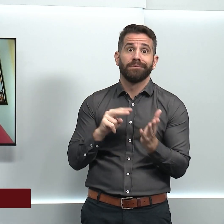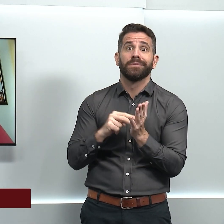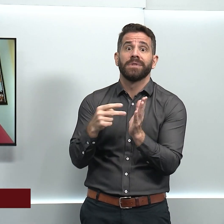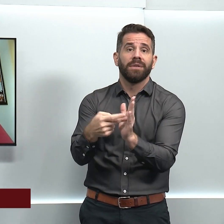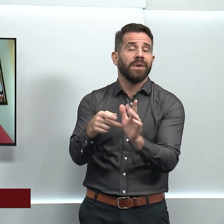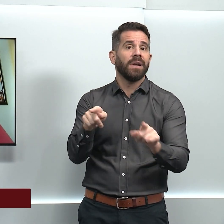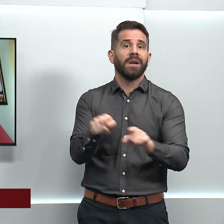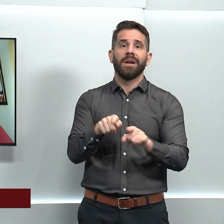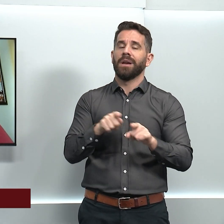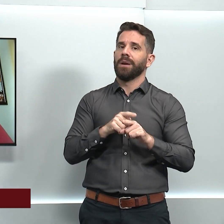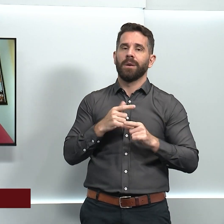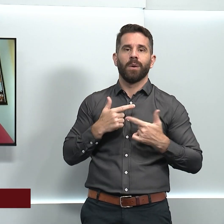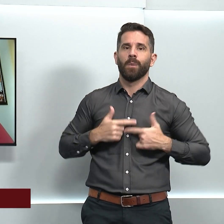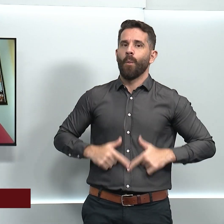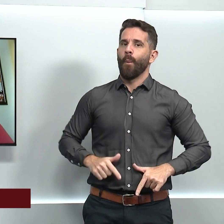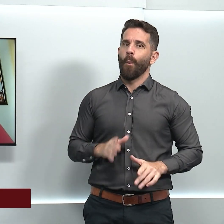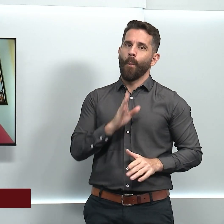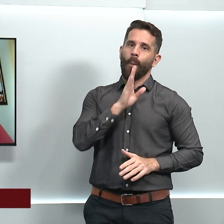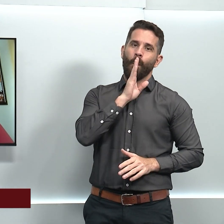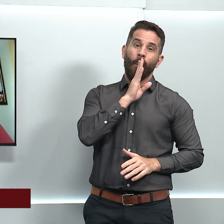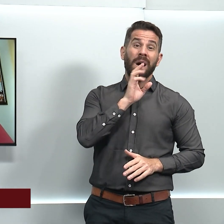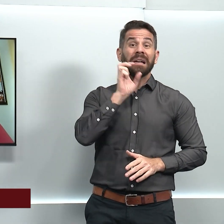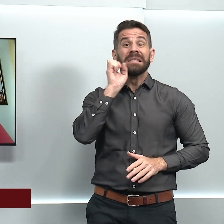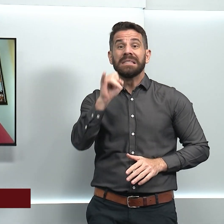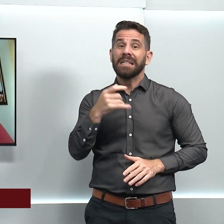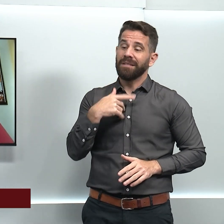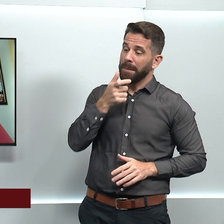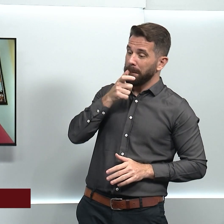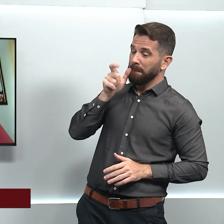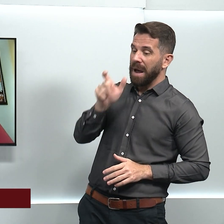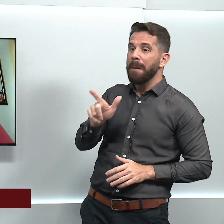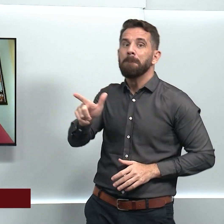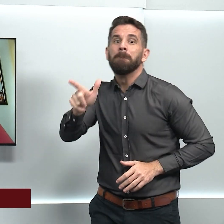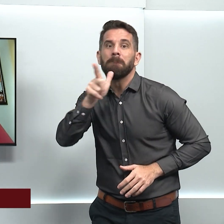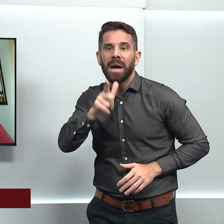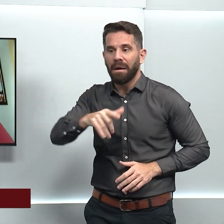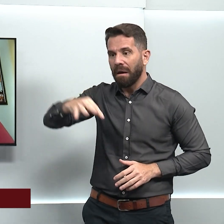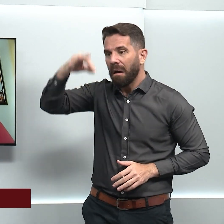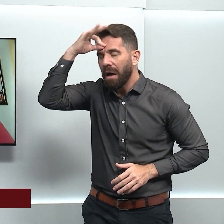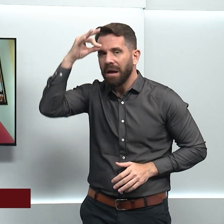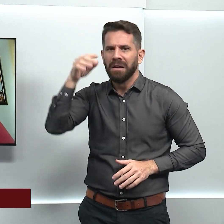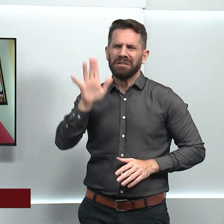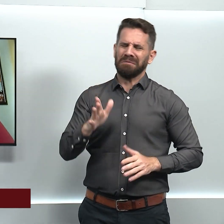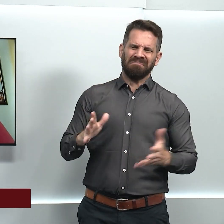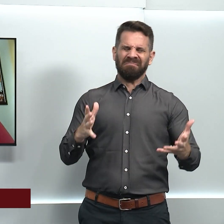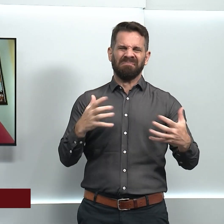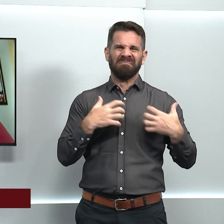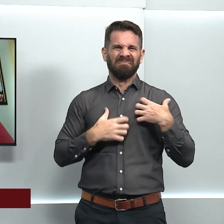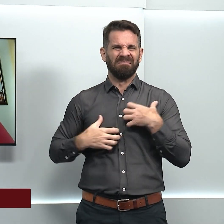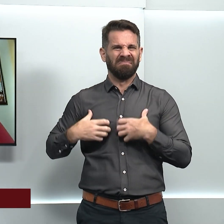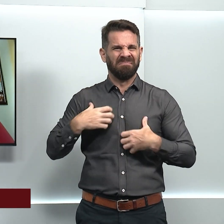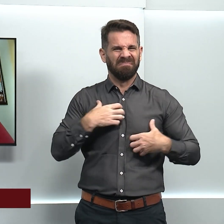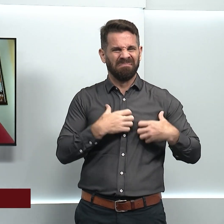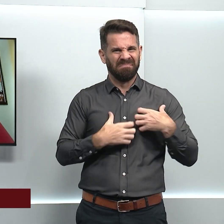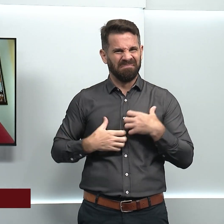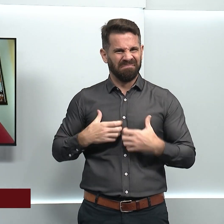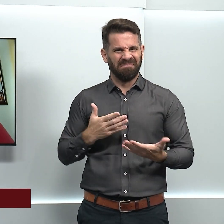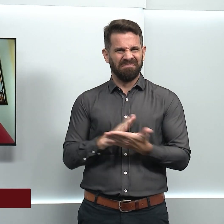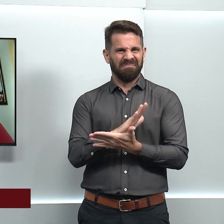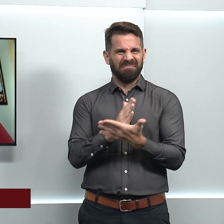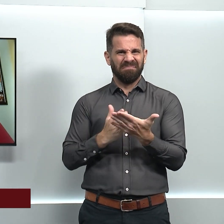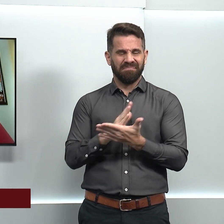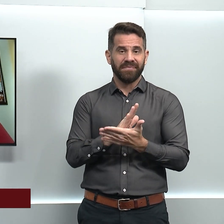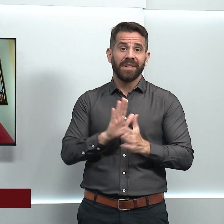das nossas partes íntimas que geram desconforto. Então, o que não adianta é a gente fazer de conta que isso